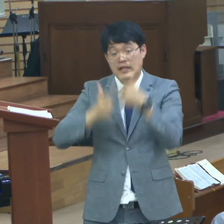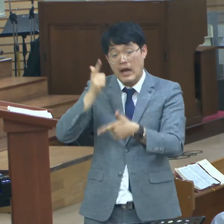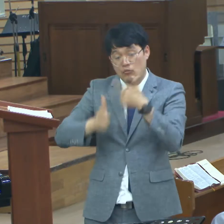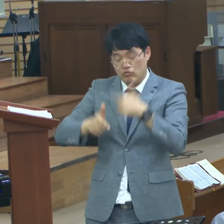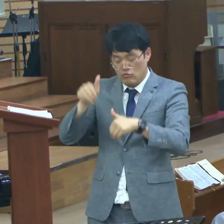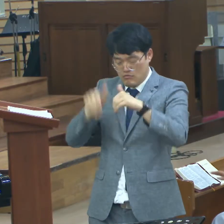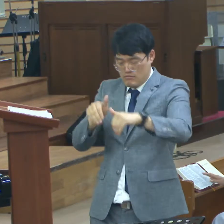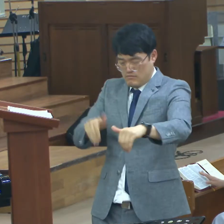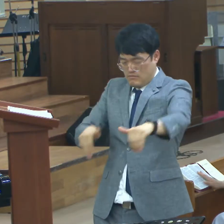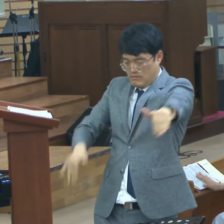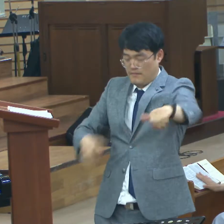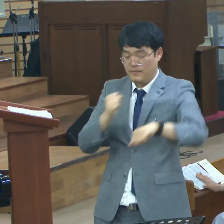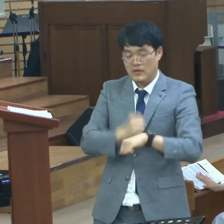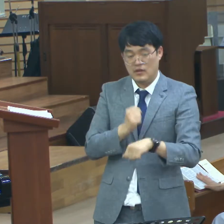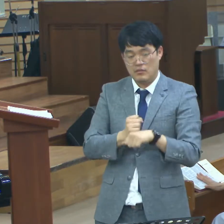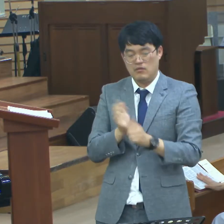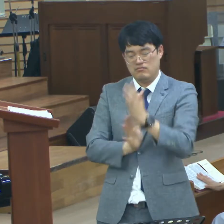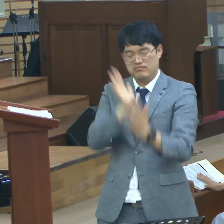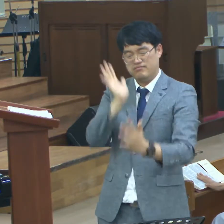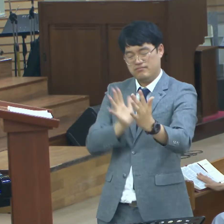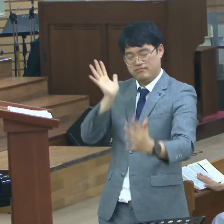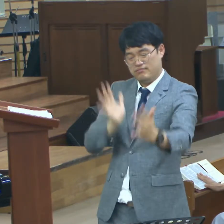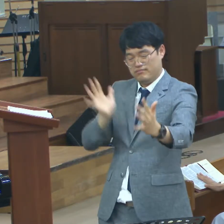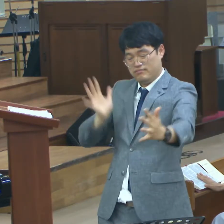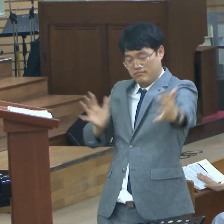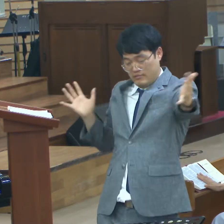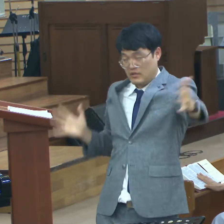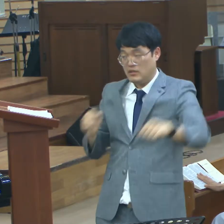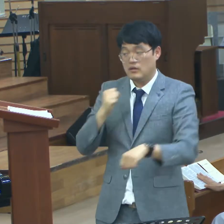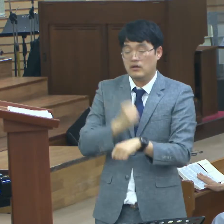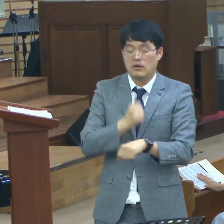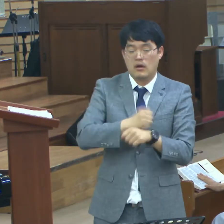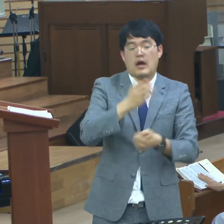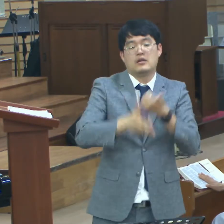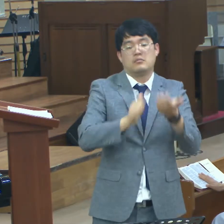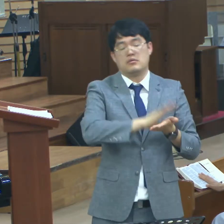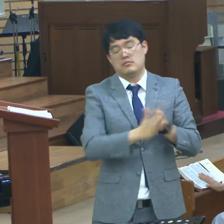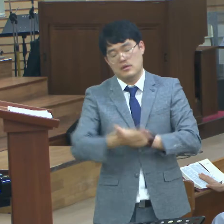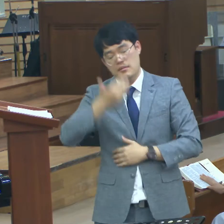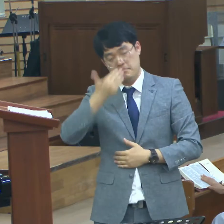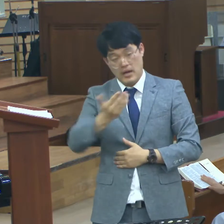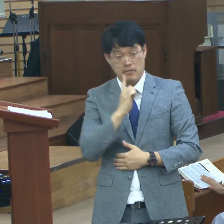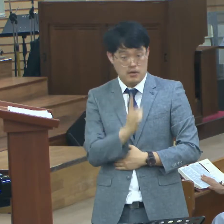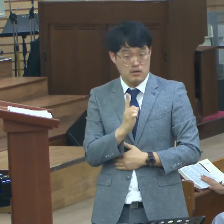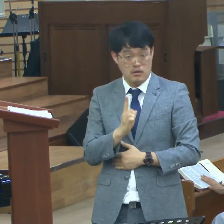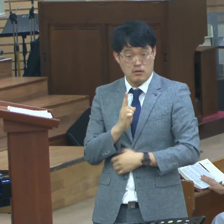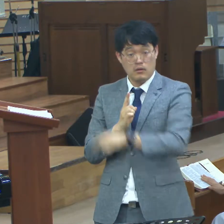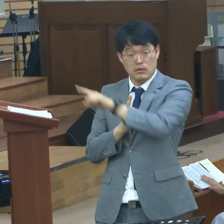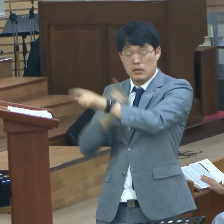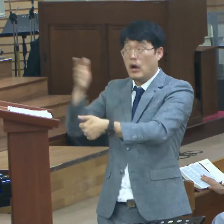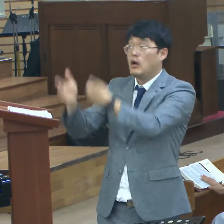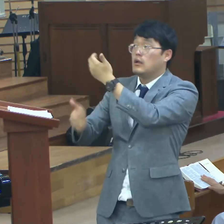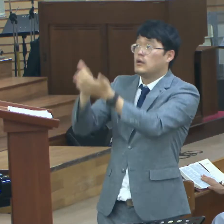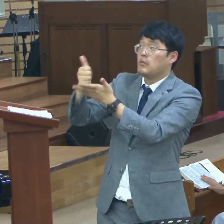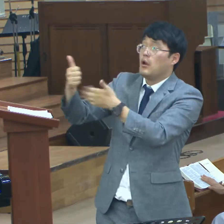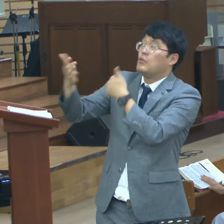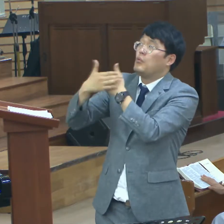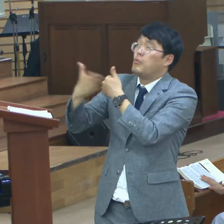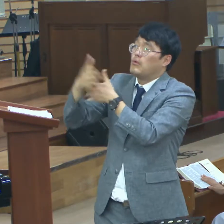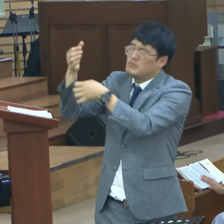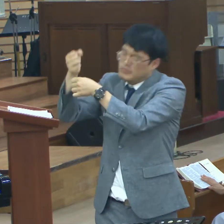하나님은 이중적 변화라도 어렵지 않게 행하실 수 있는 분인데 이 하나님의 도움을 구하지 않고 왜 애굽에